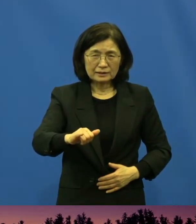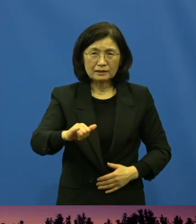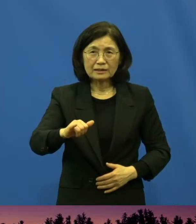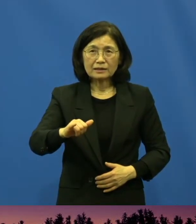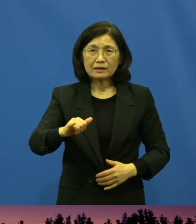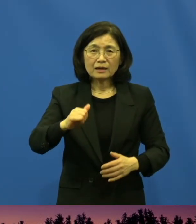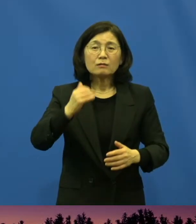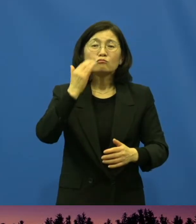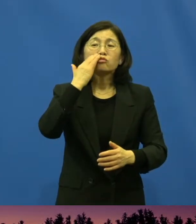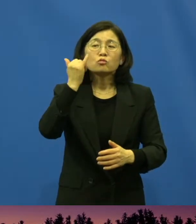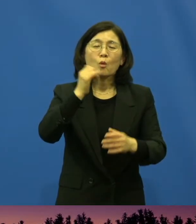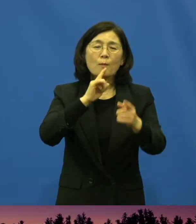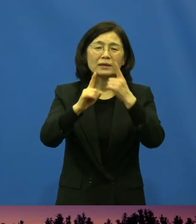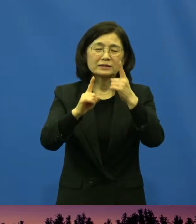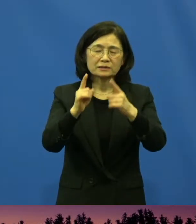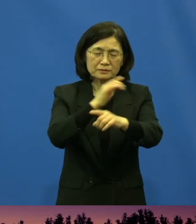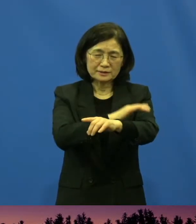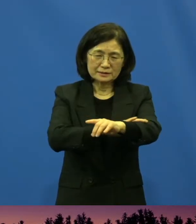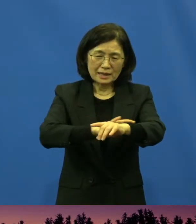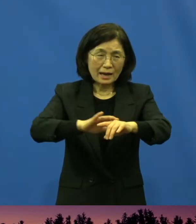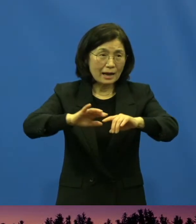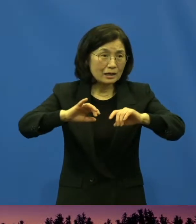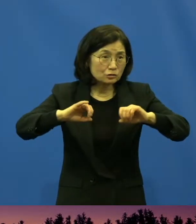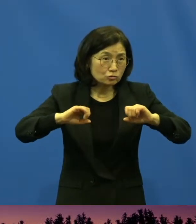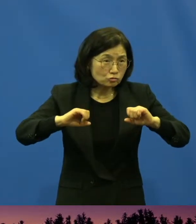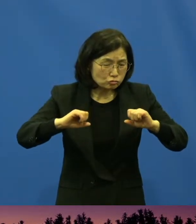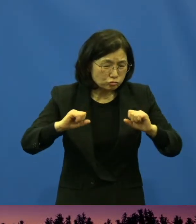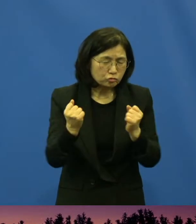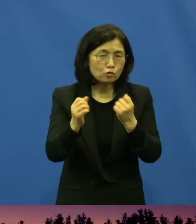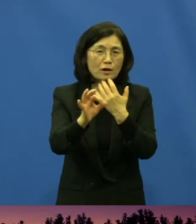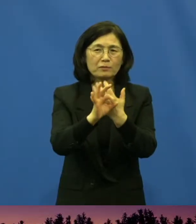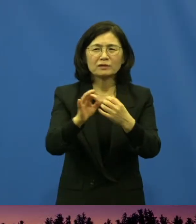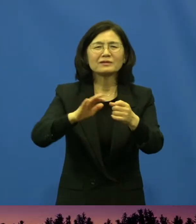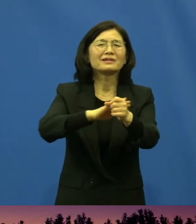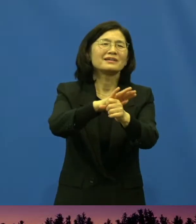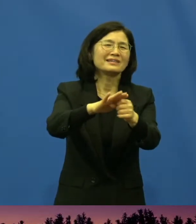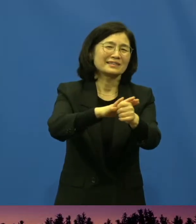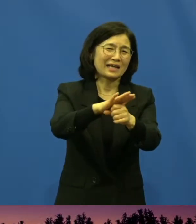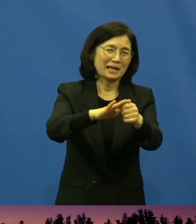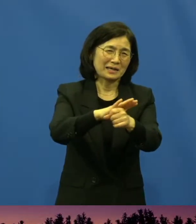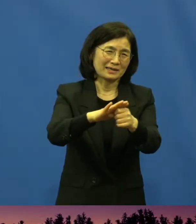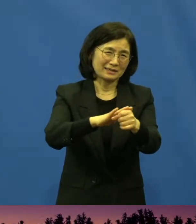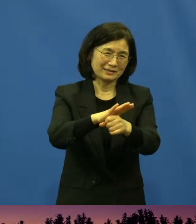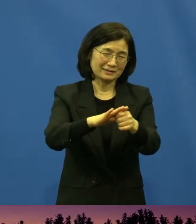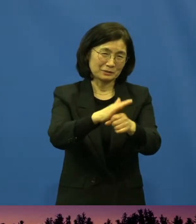잘 들으면 사랑스러워요. 근데 말을 안 들으면